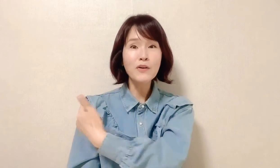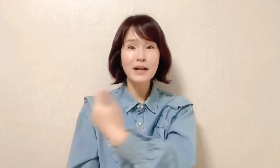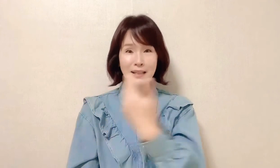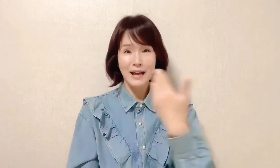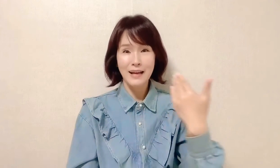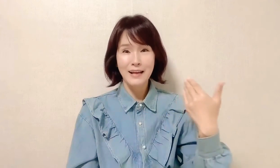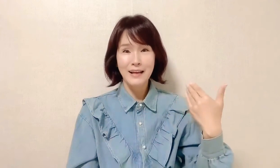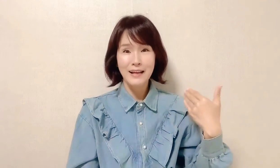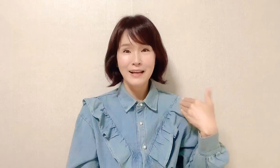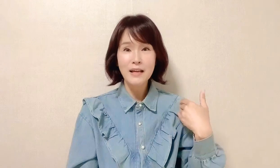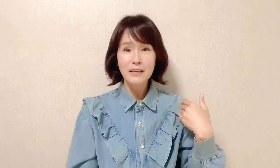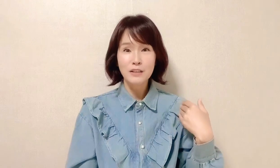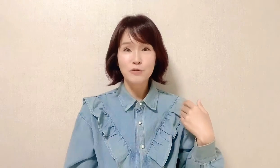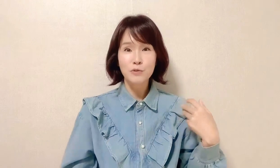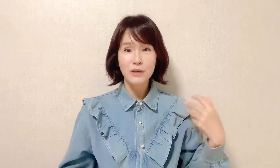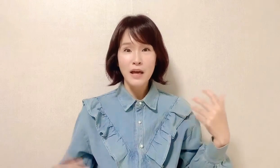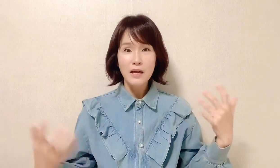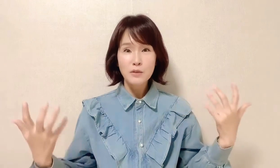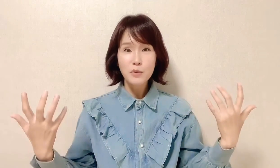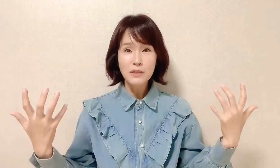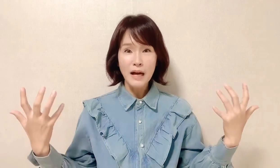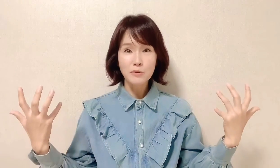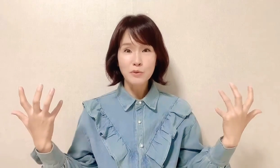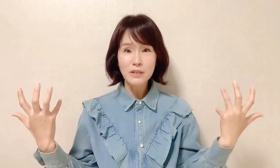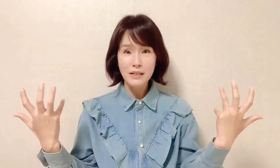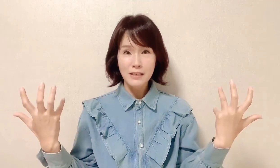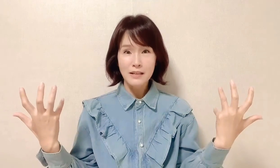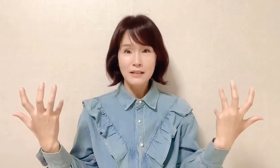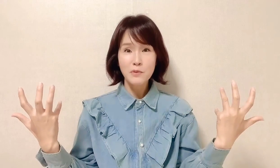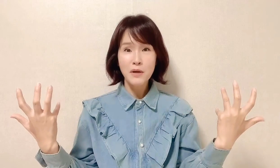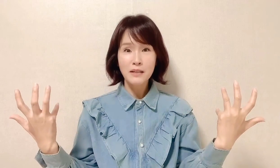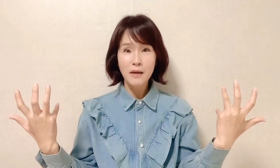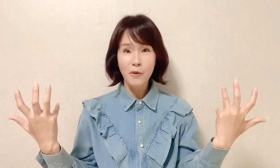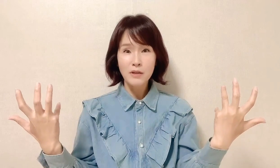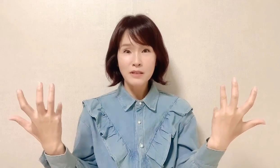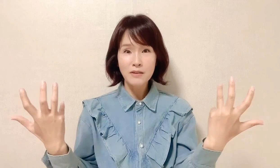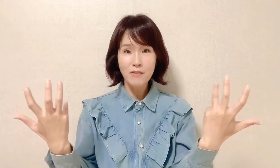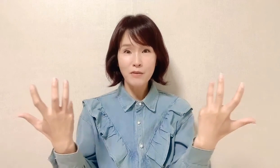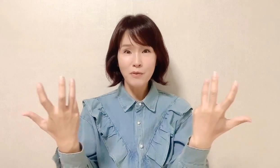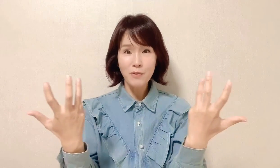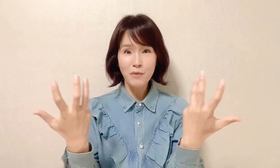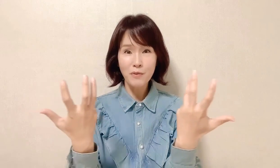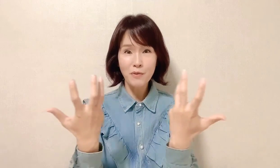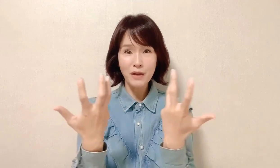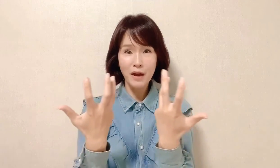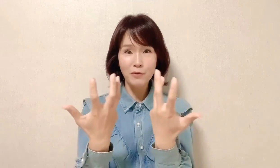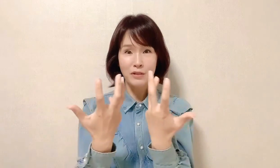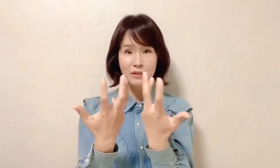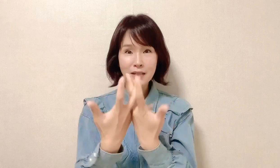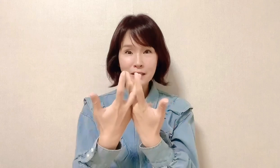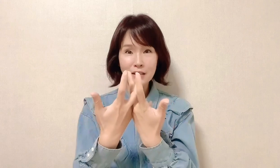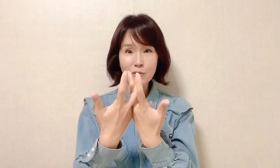넉넉하다. 그리고 이렇게 양손을 손가락을 다 벌리셔서 이렇게 가운데에서 딱